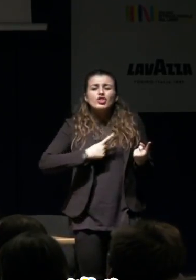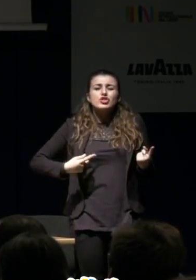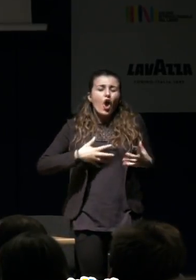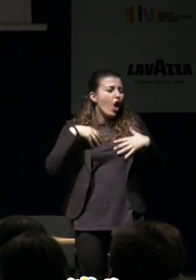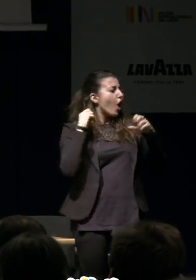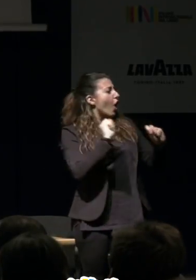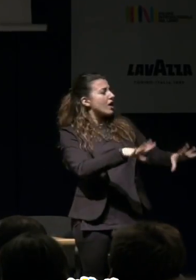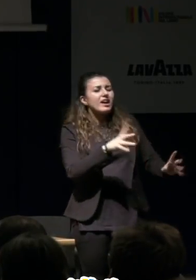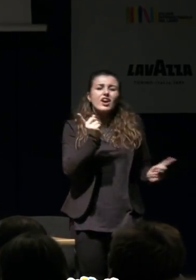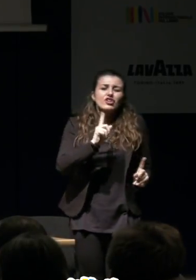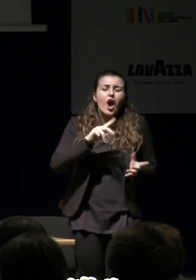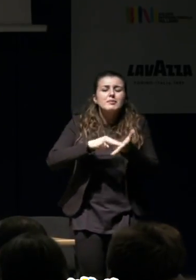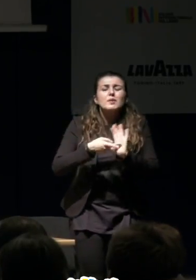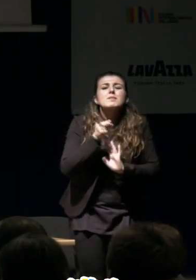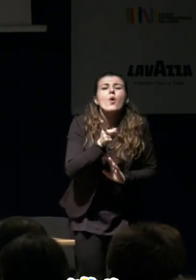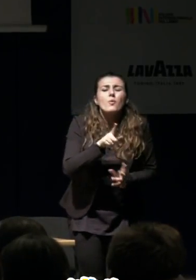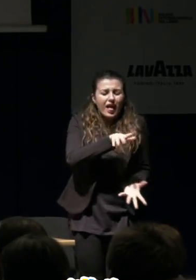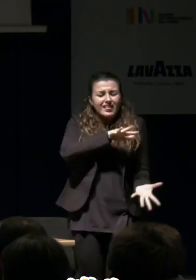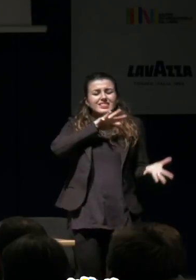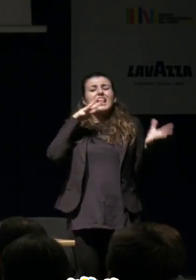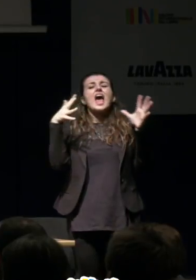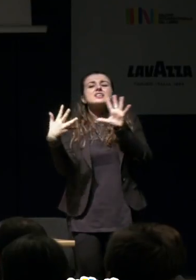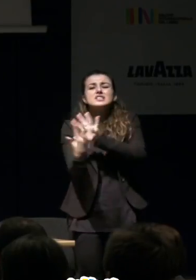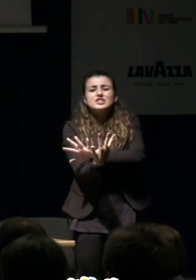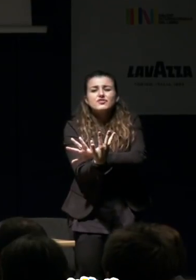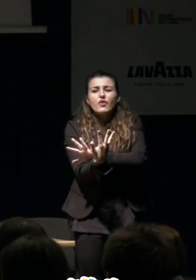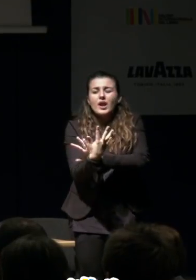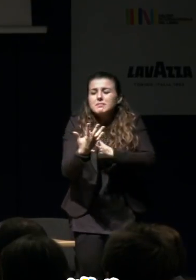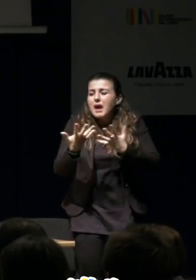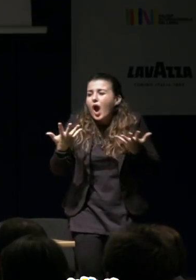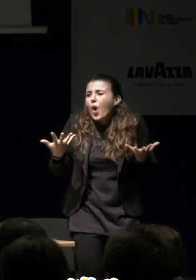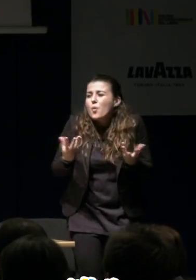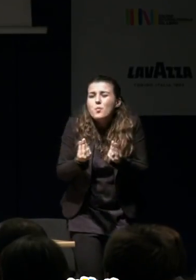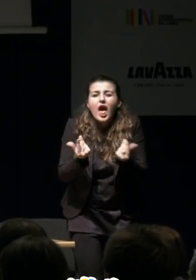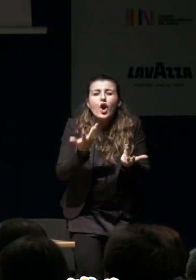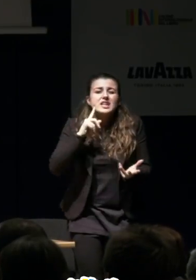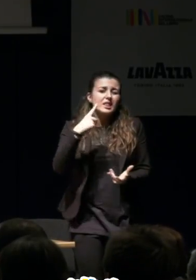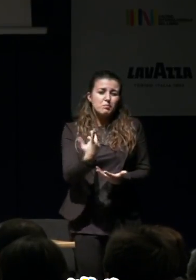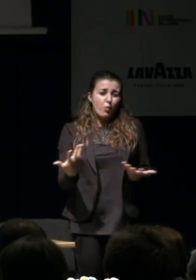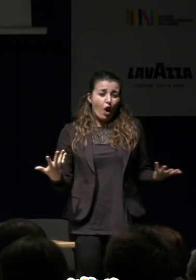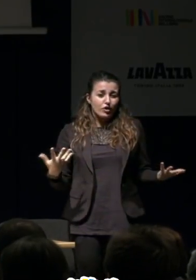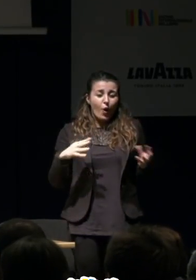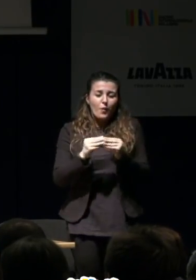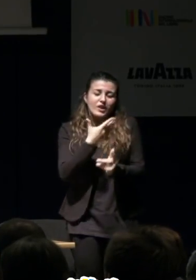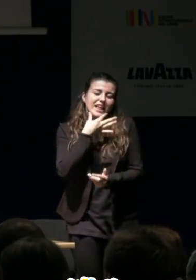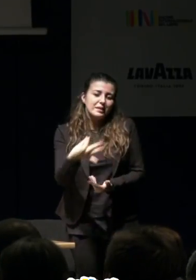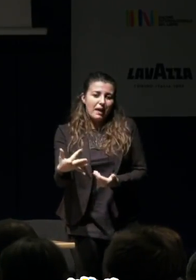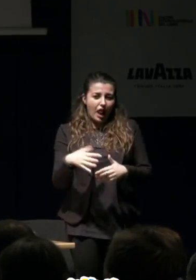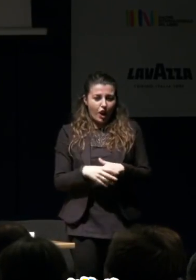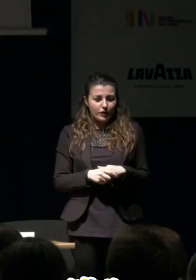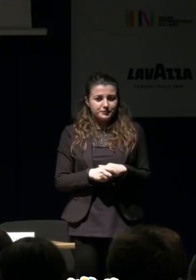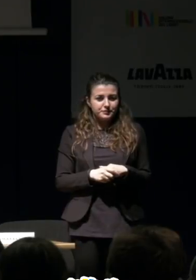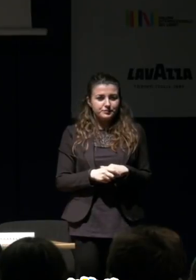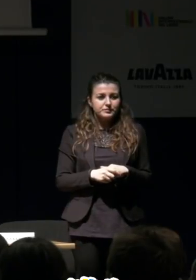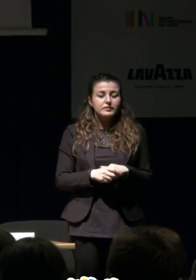problema è riuscire a trasformarla in qualcosa hai qualcosa di buono io sì